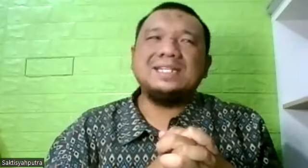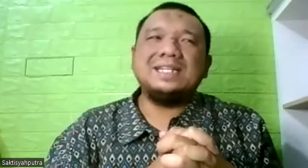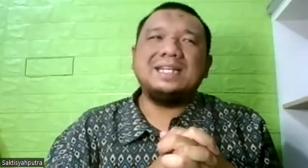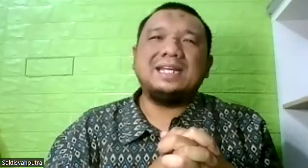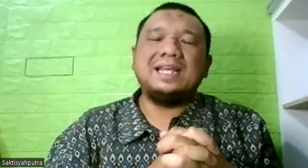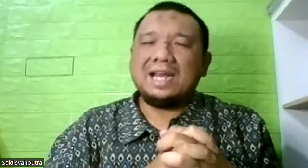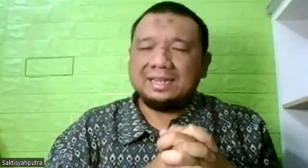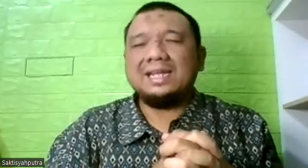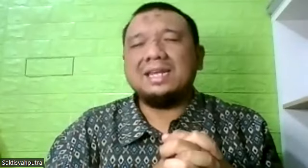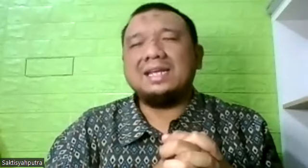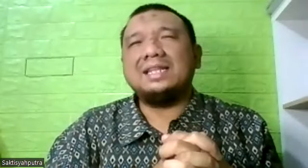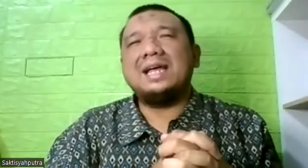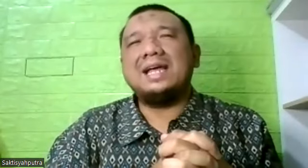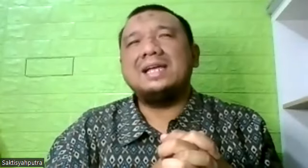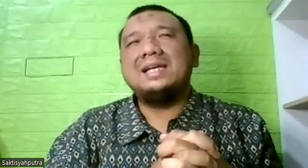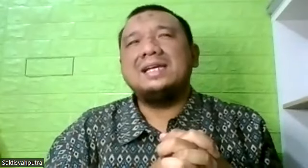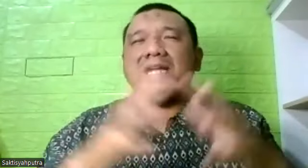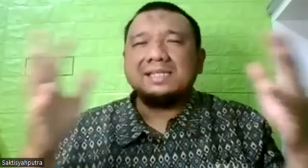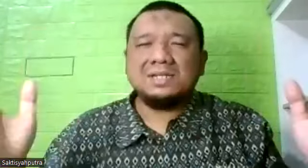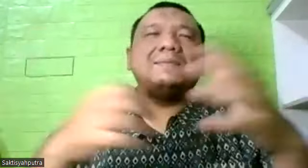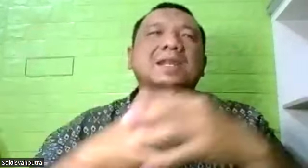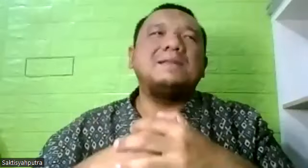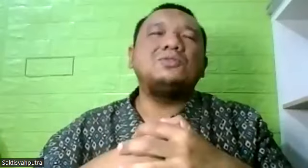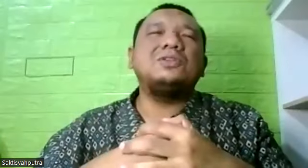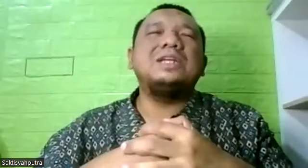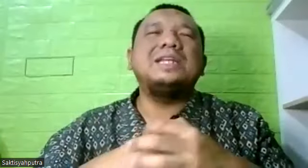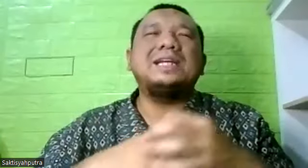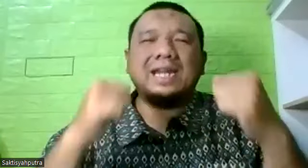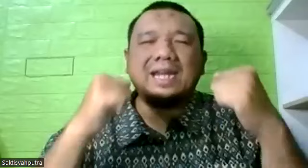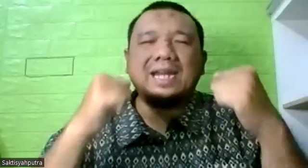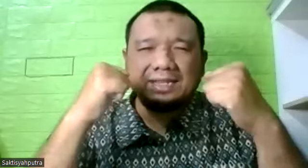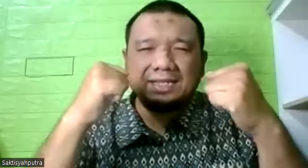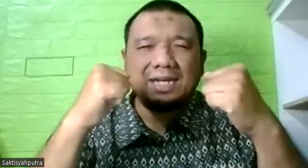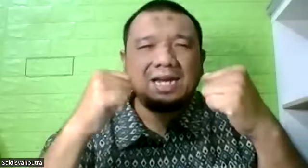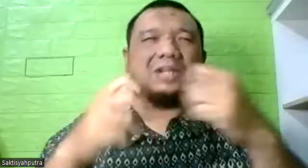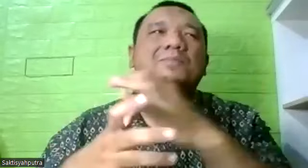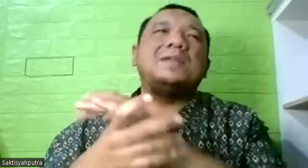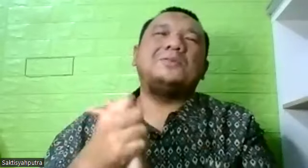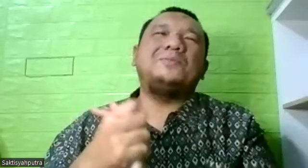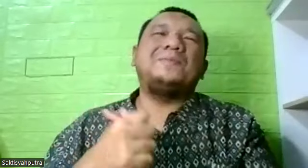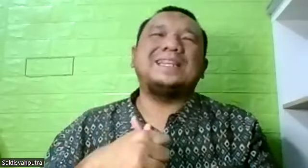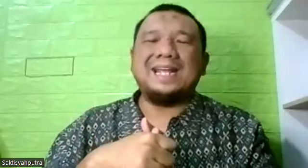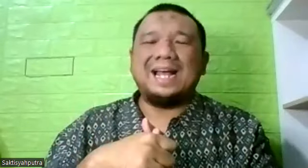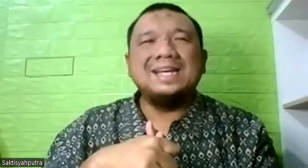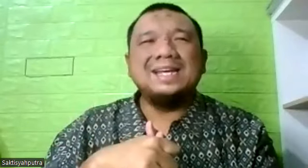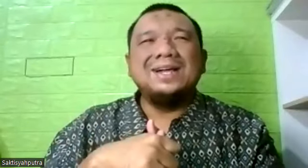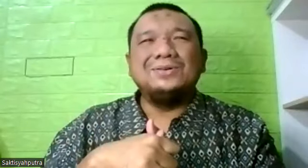karakter diri kita jadikan bersabar dan bersyukur jadi karakter yang hidup dalam kehidupan kita sehari-hari untuk selalu